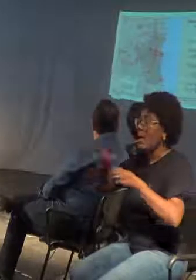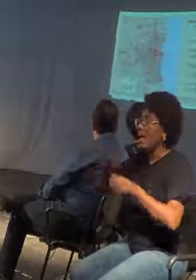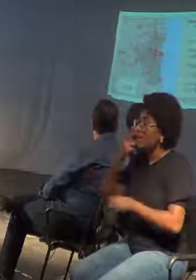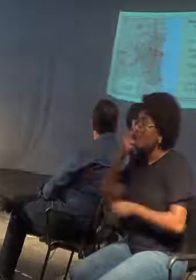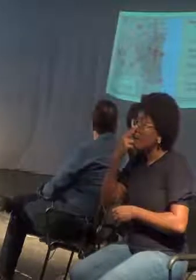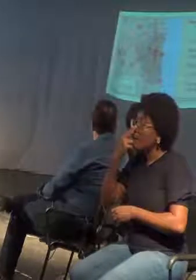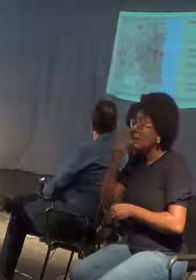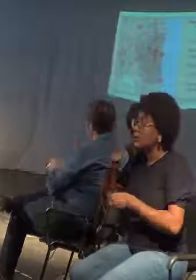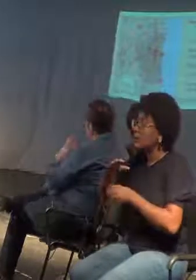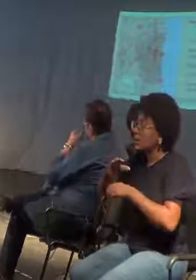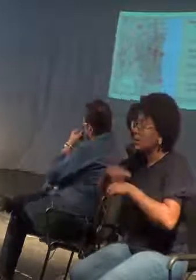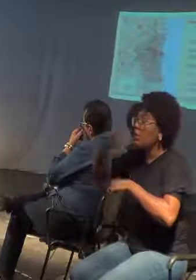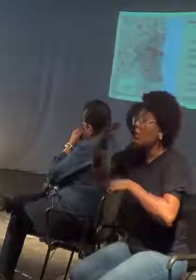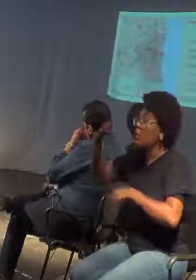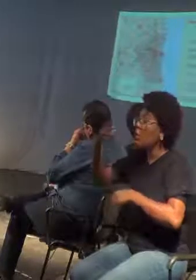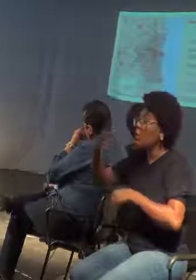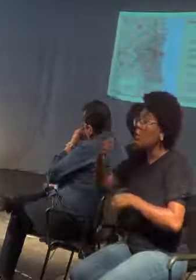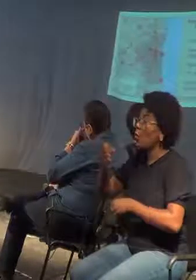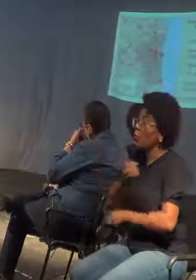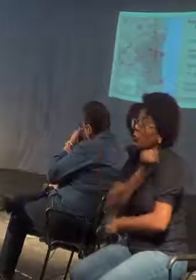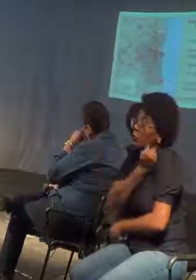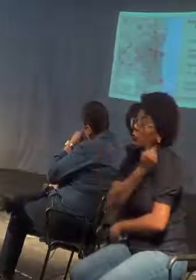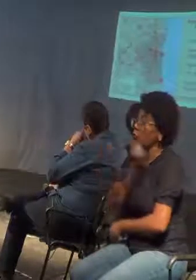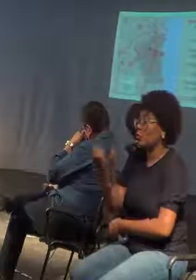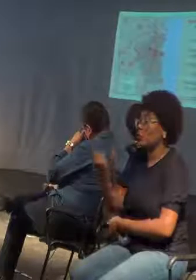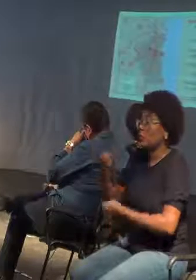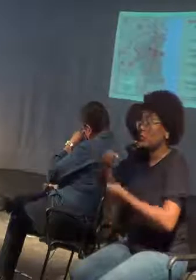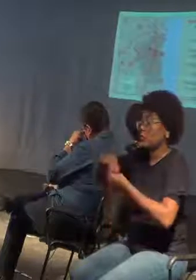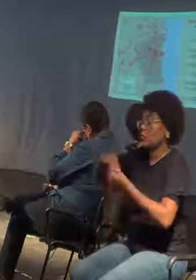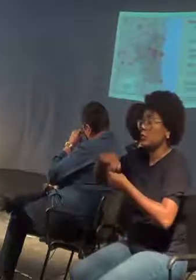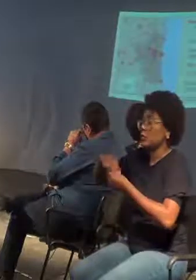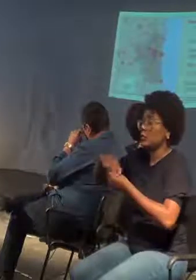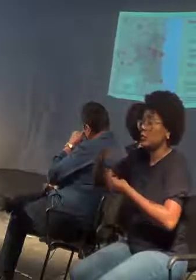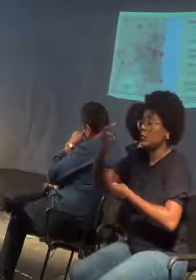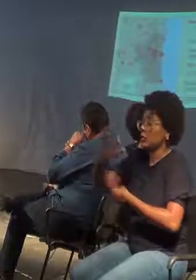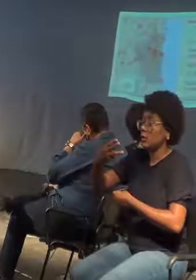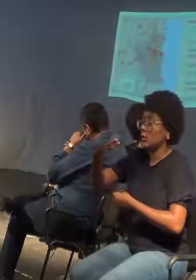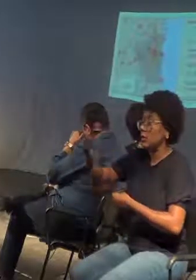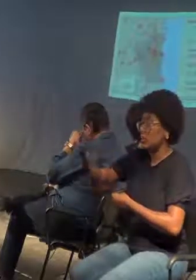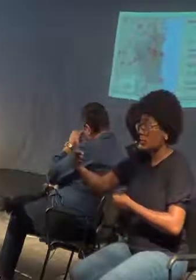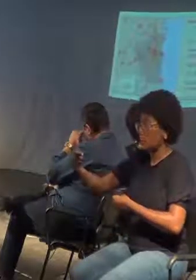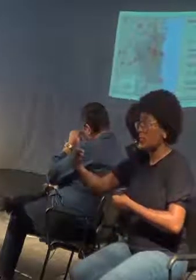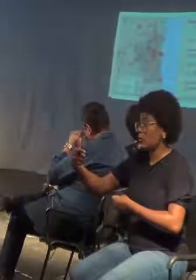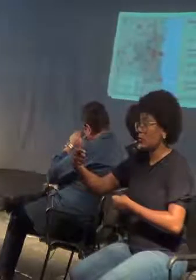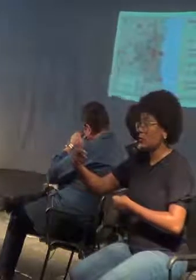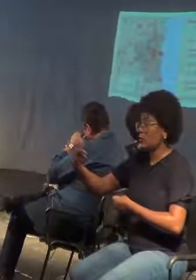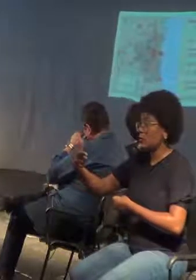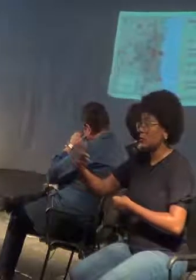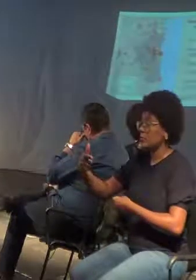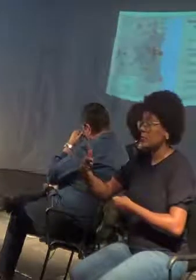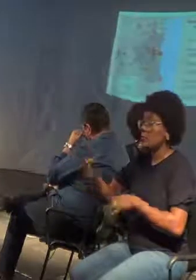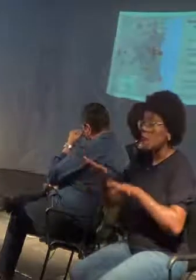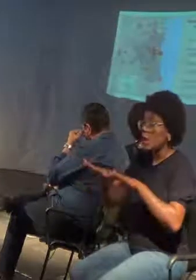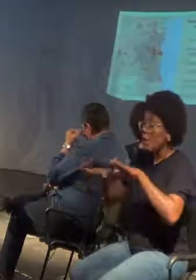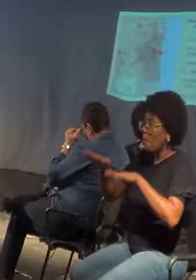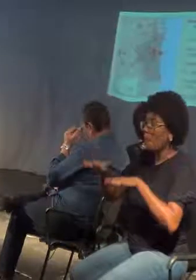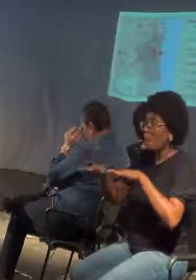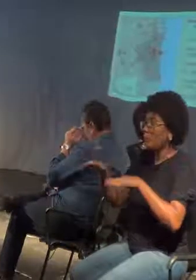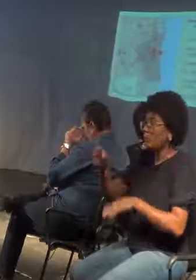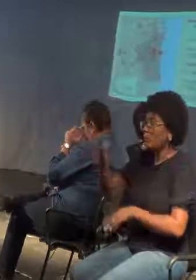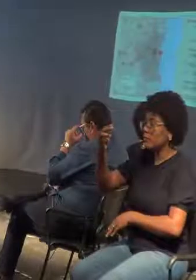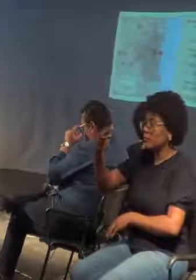existem entre Ilhéus e Itabuna, né? E aí eles consideram essa área total, com quase